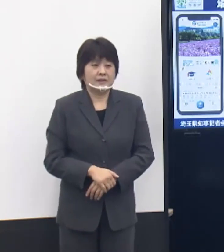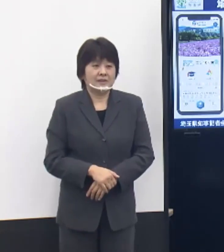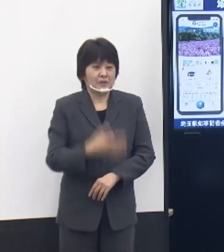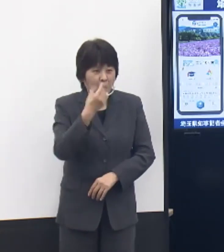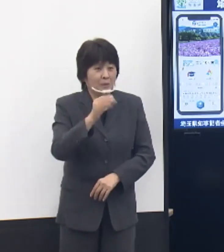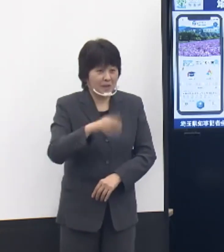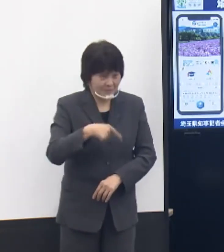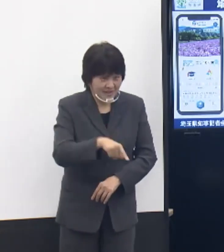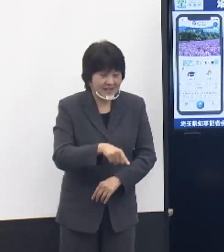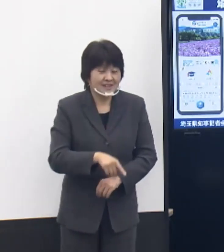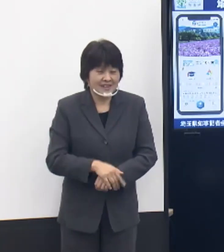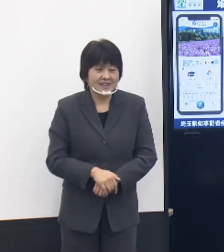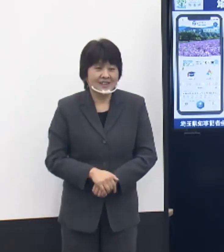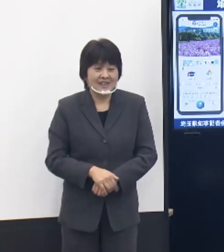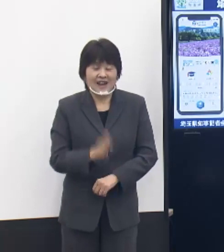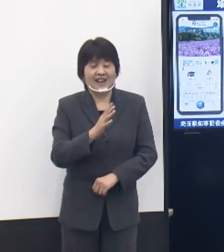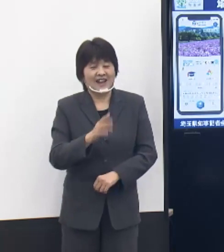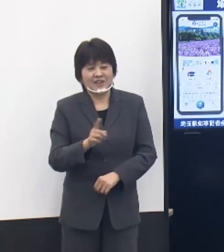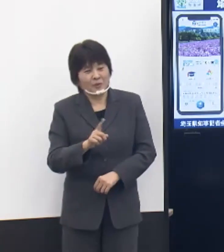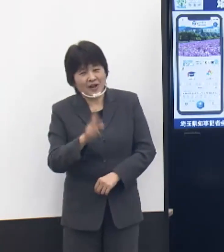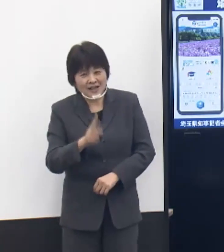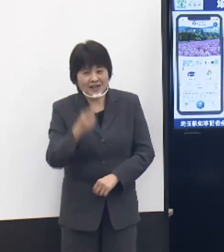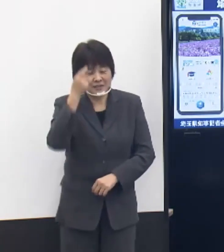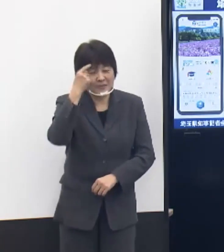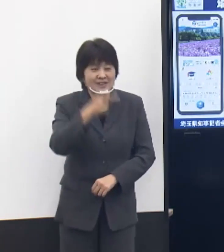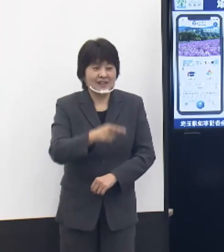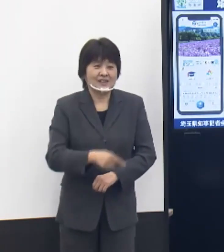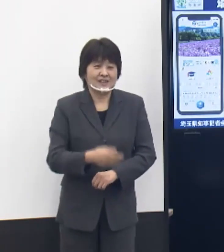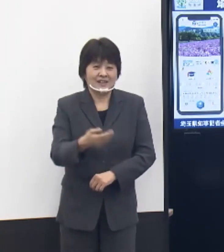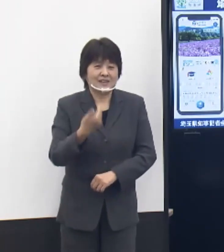ますか。はい。